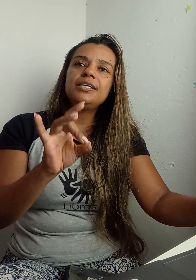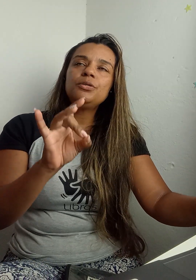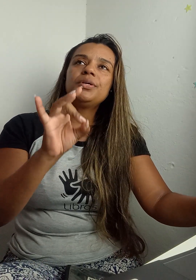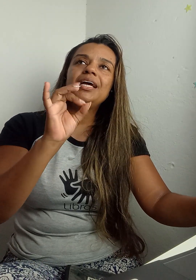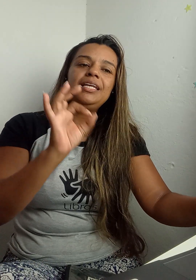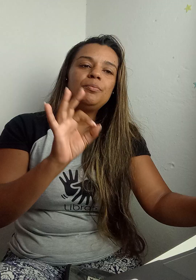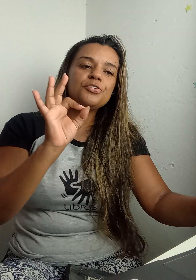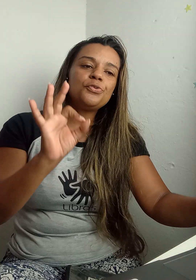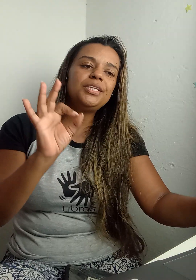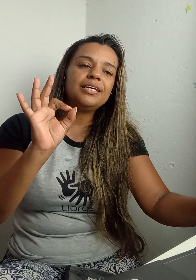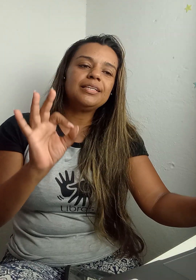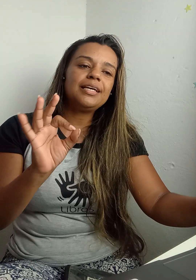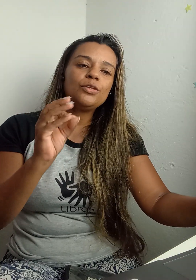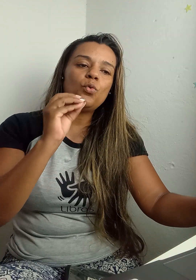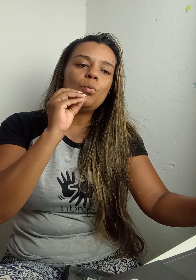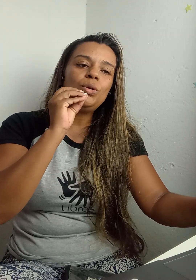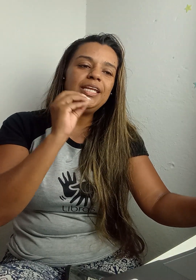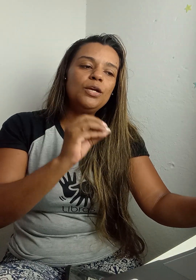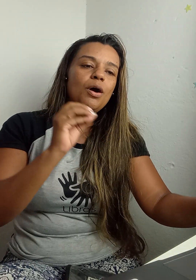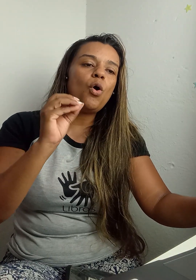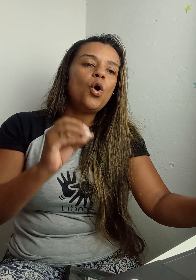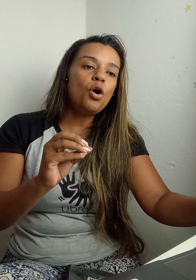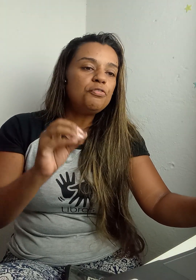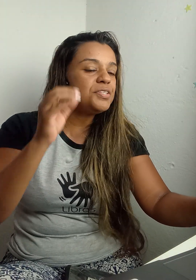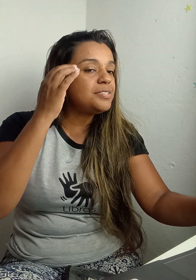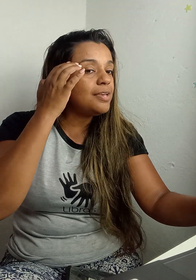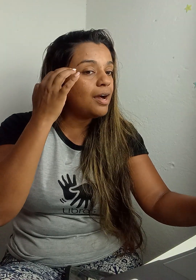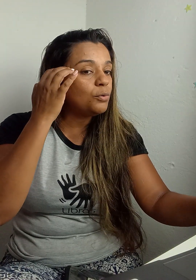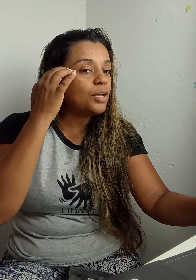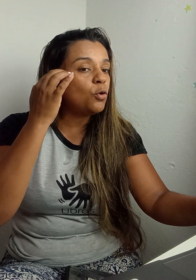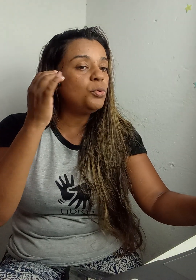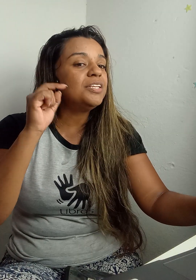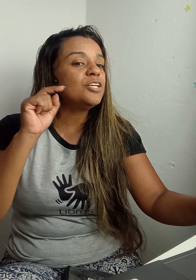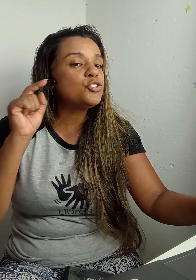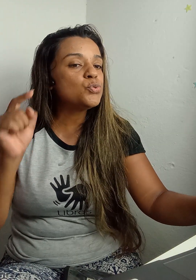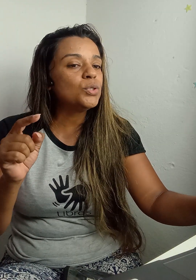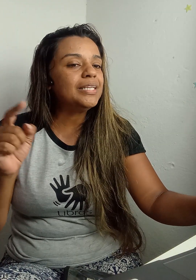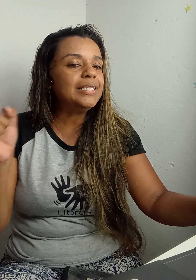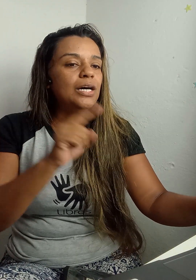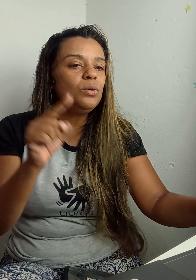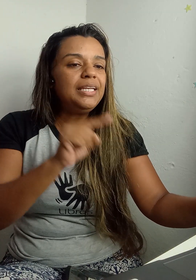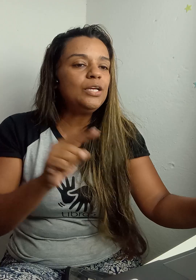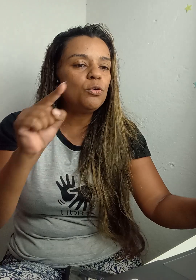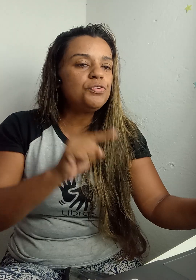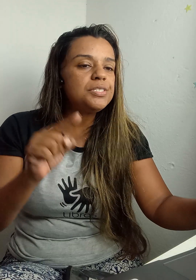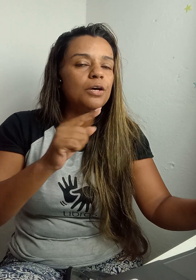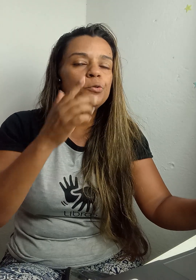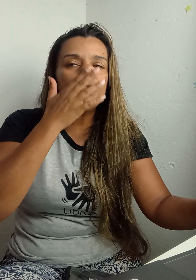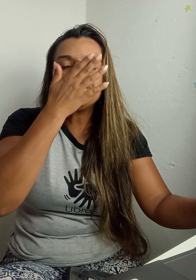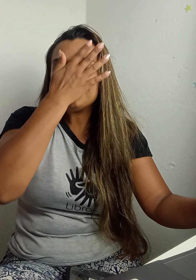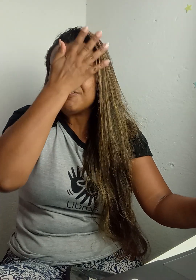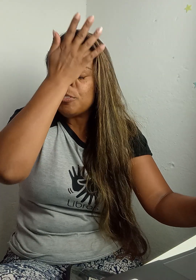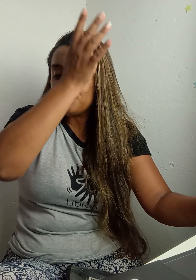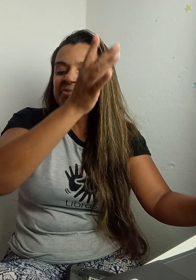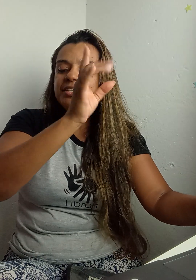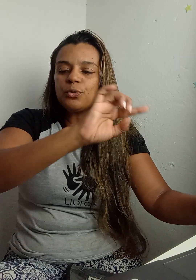ano que a Libras foi decretado como língua oficial da comunidade surda, não língua oficial segunda